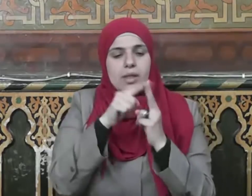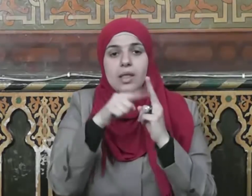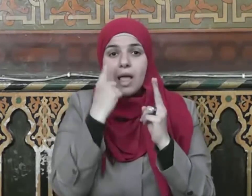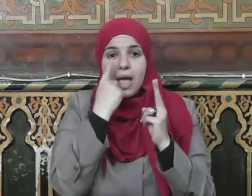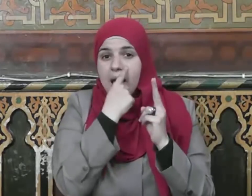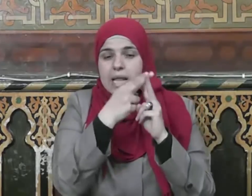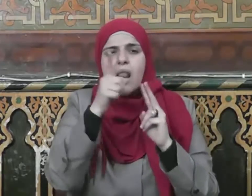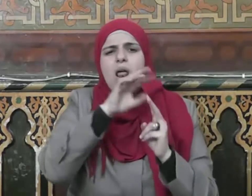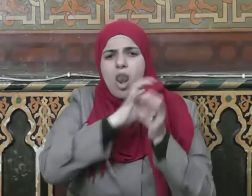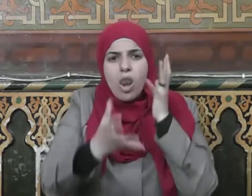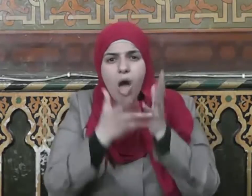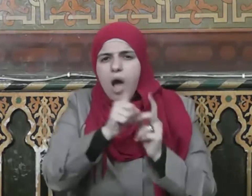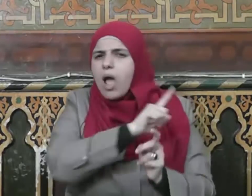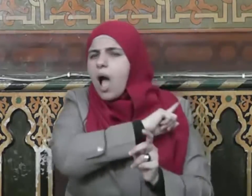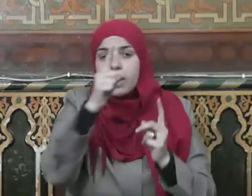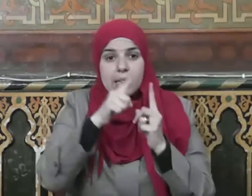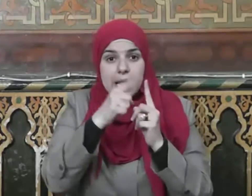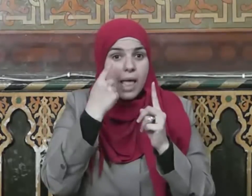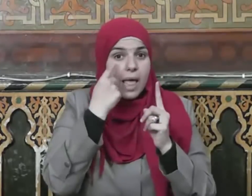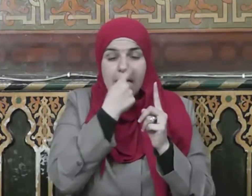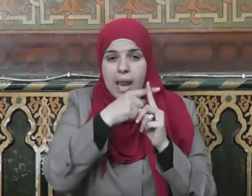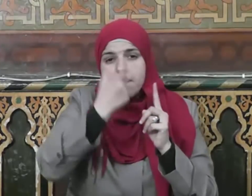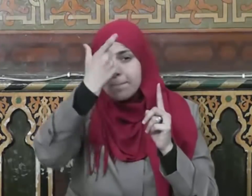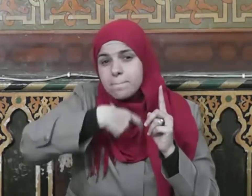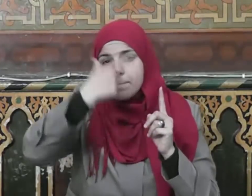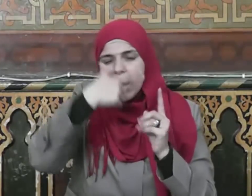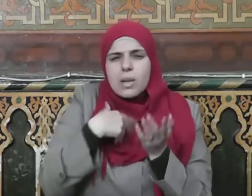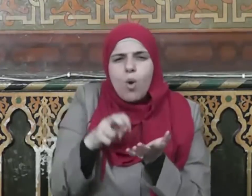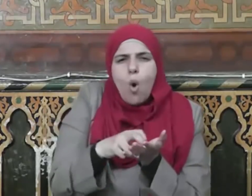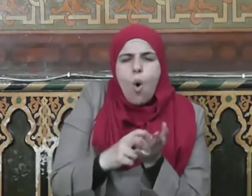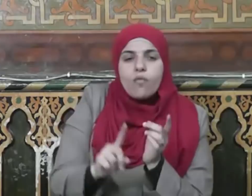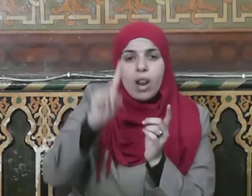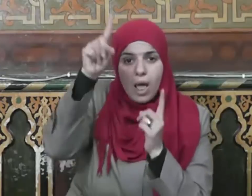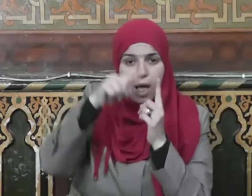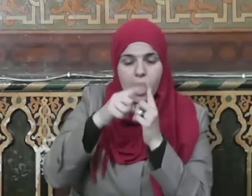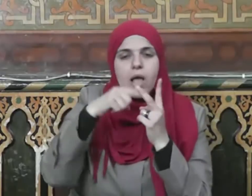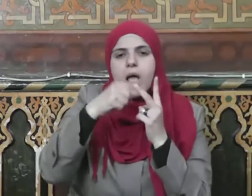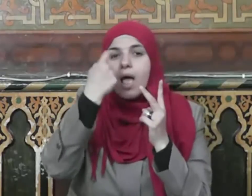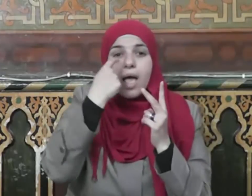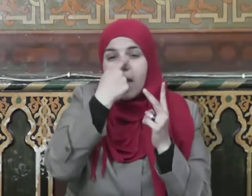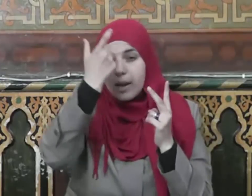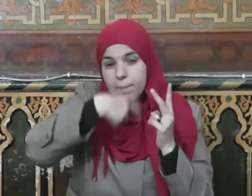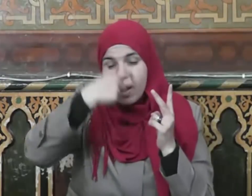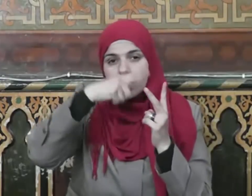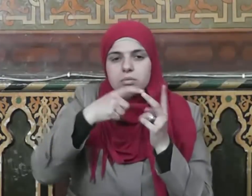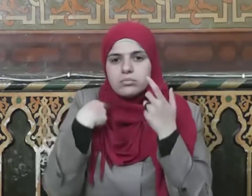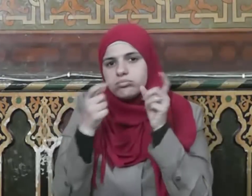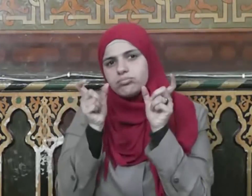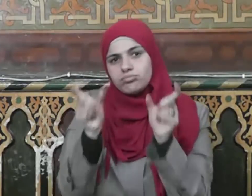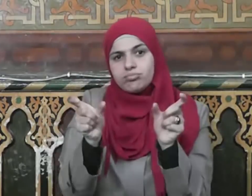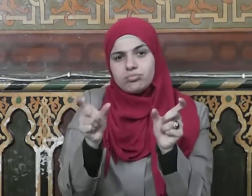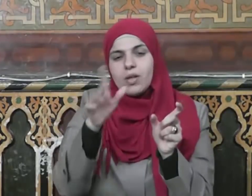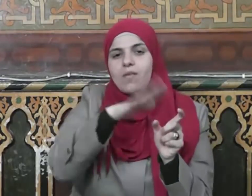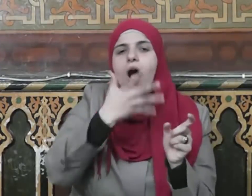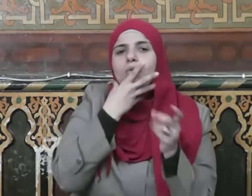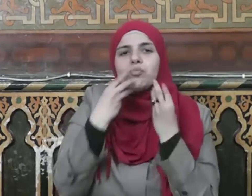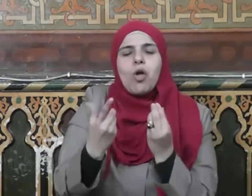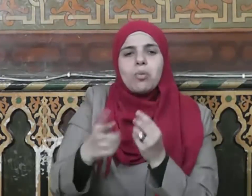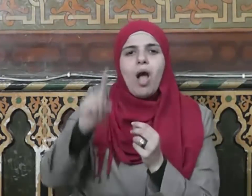النار، عين بكت من خشية الله، وعين باتت تحرس في سبيل الله.